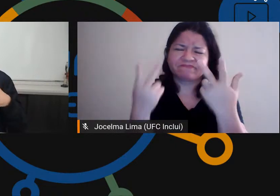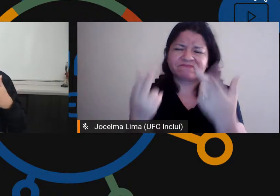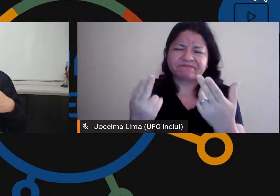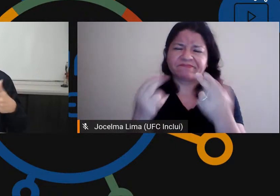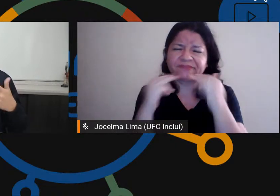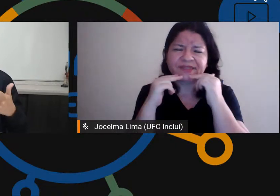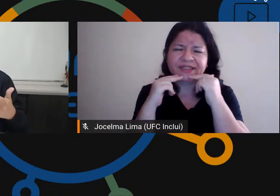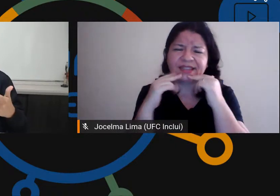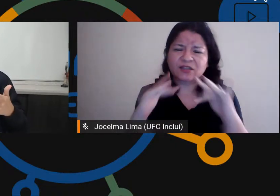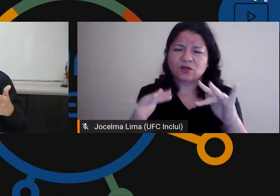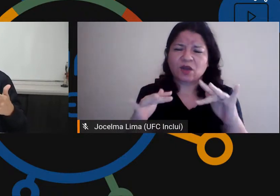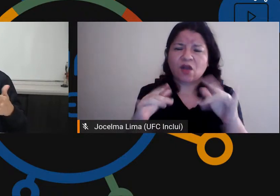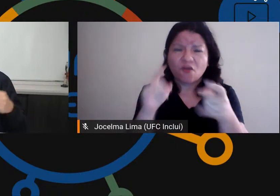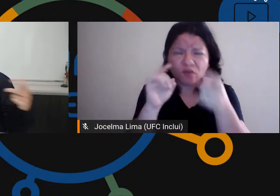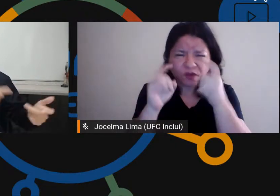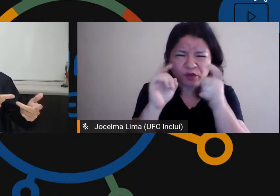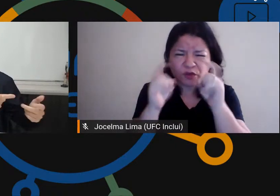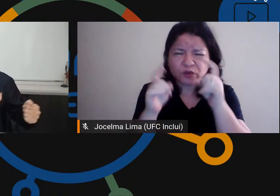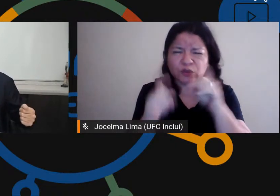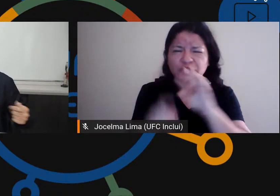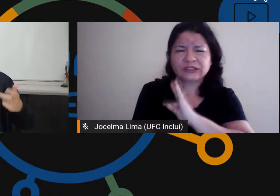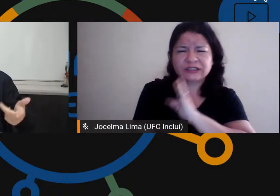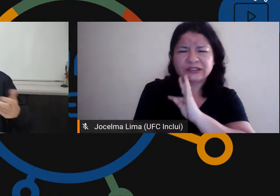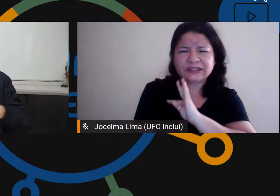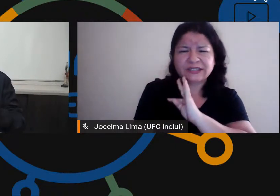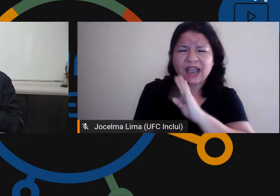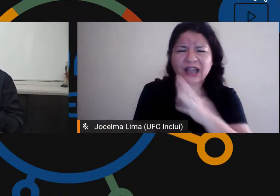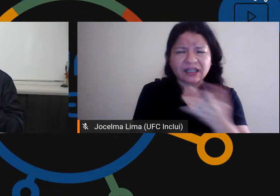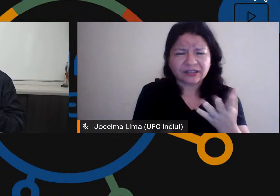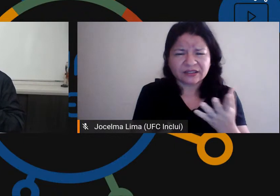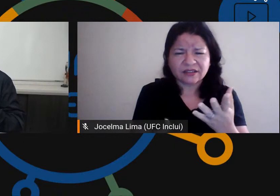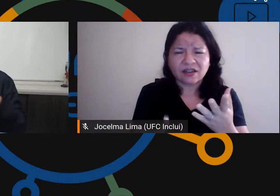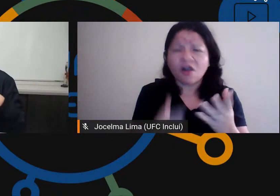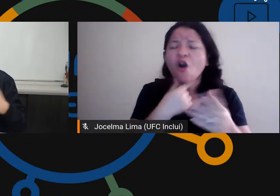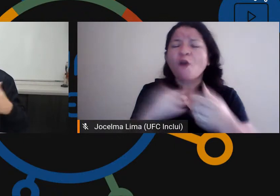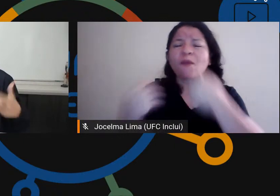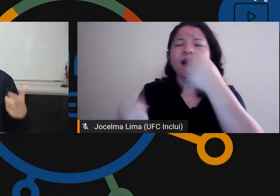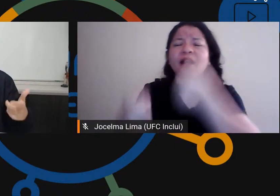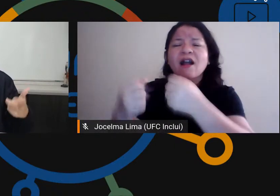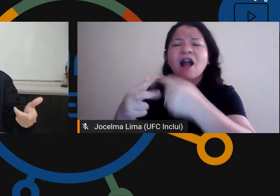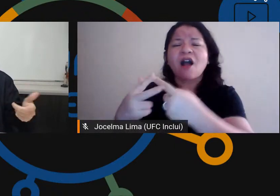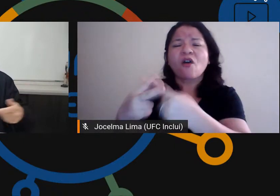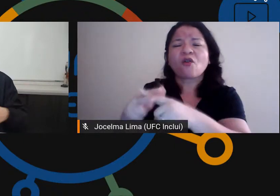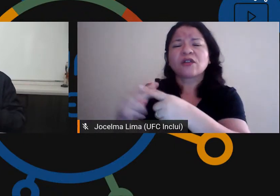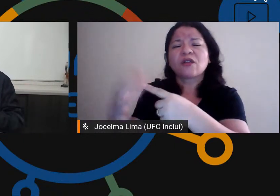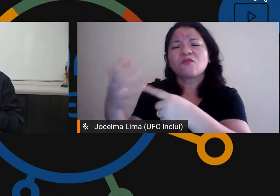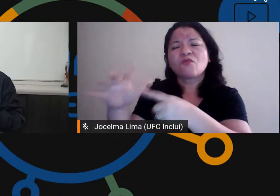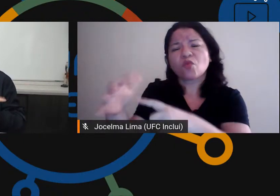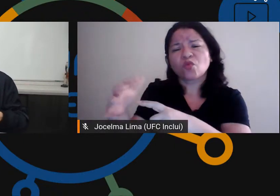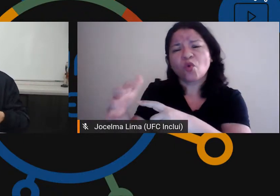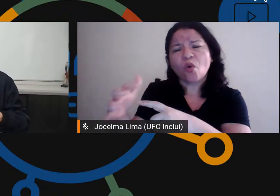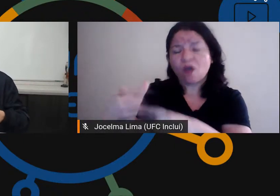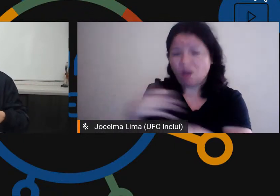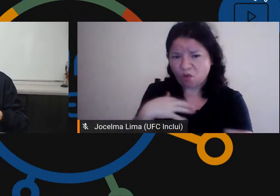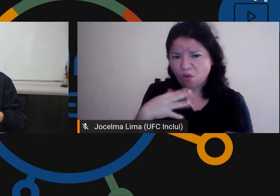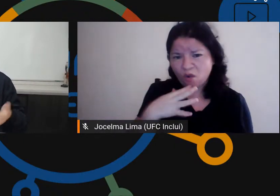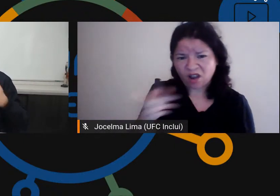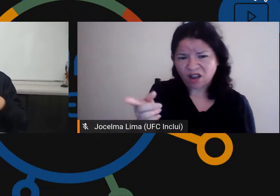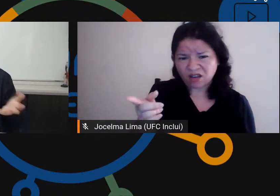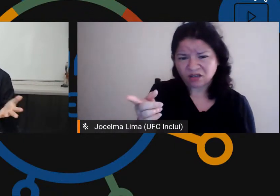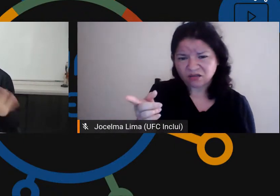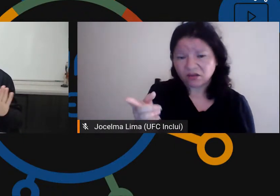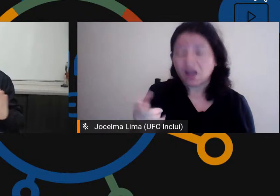não vou discutir tecnicamente com o mecânico que está consertando o meu carro, porque eu não conheço a mecânica que ele conhece. Ele pode discutir com